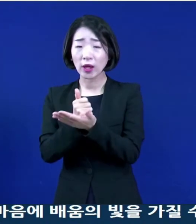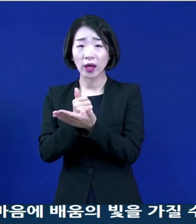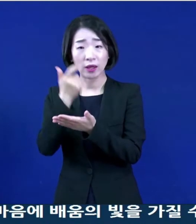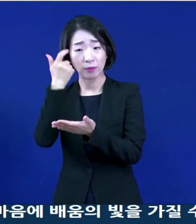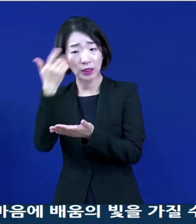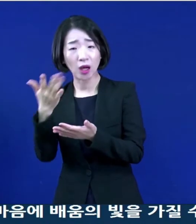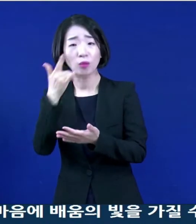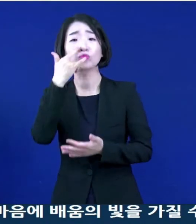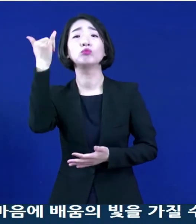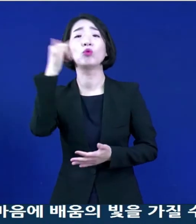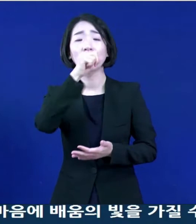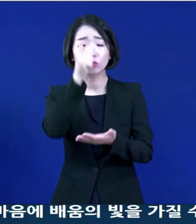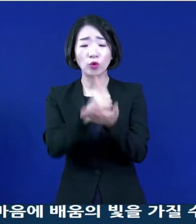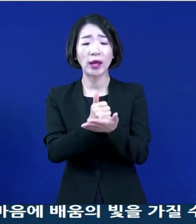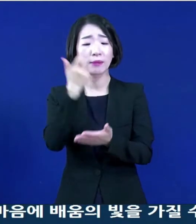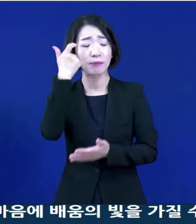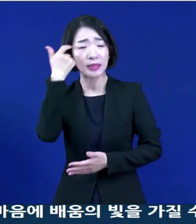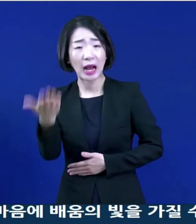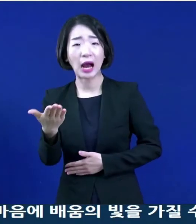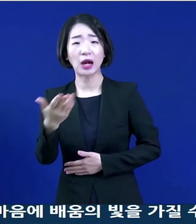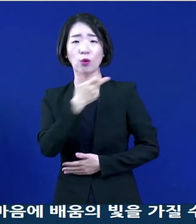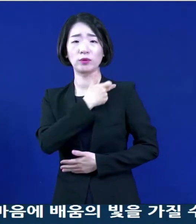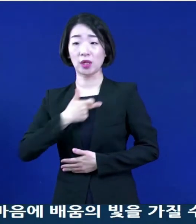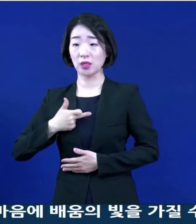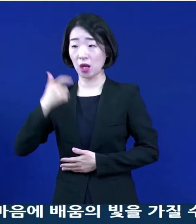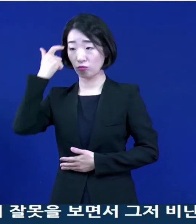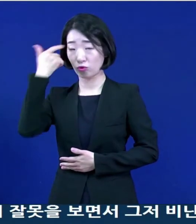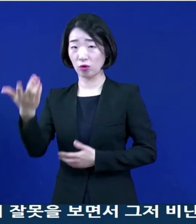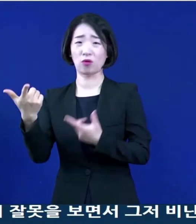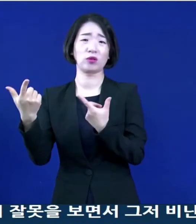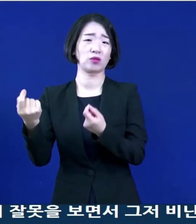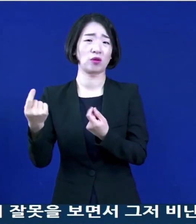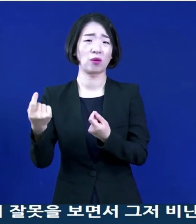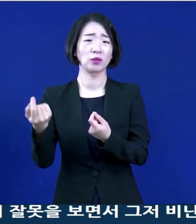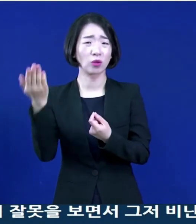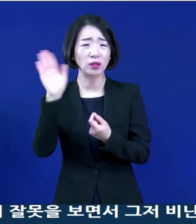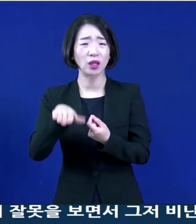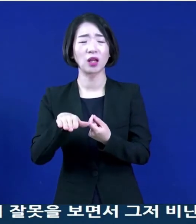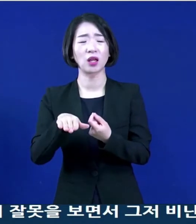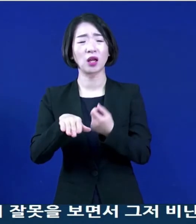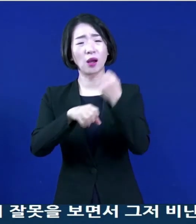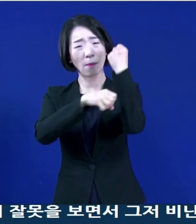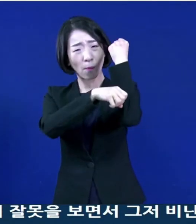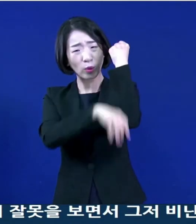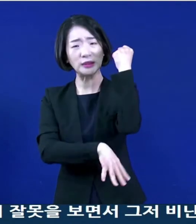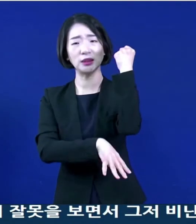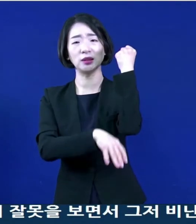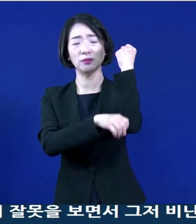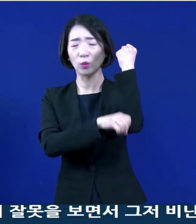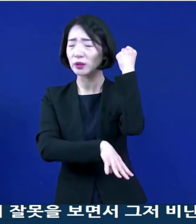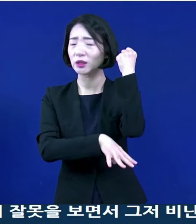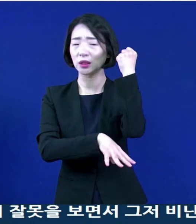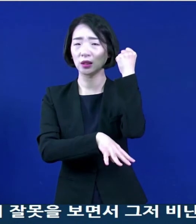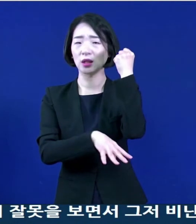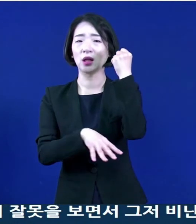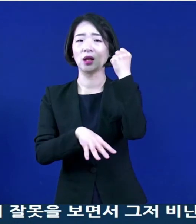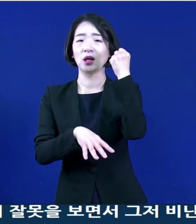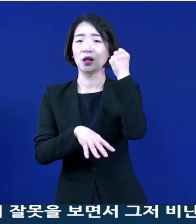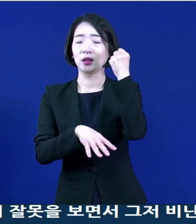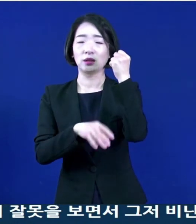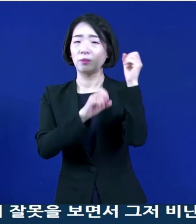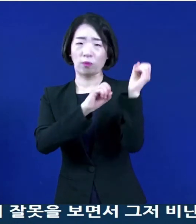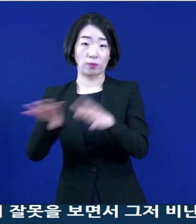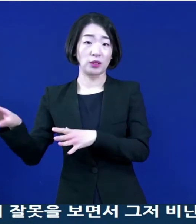죄입니까? 이런 본질과 어긋난 그런 이 답을 찾으려고 노력하는 것 같아요.